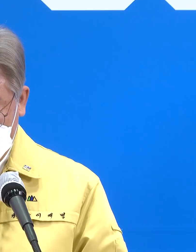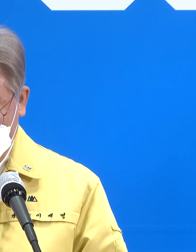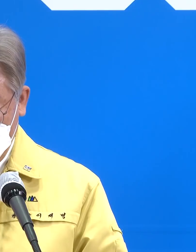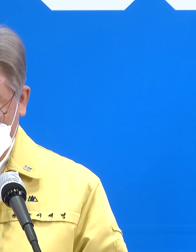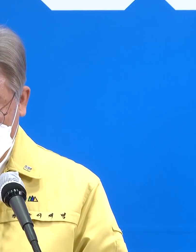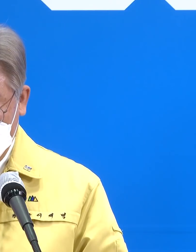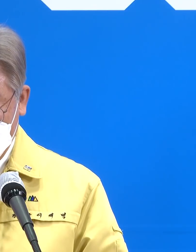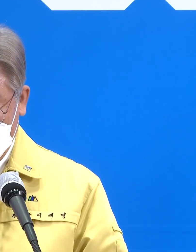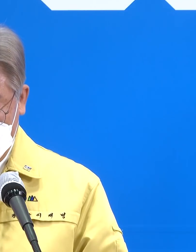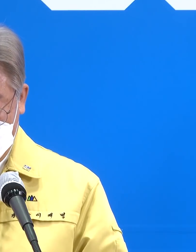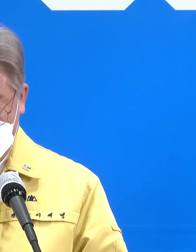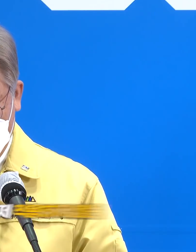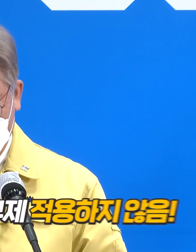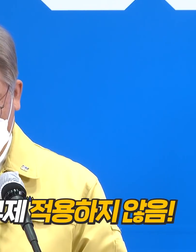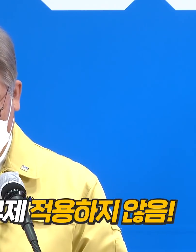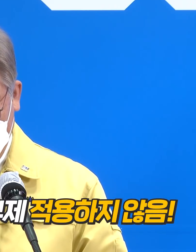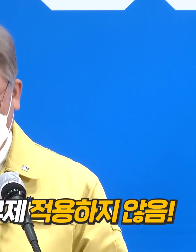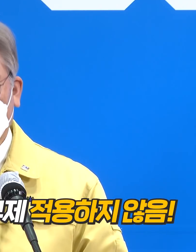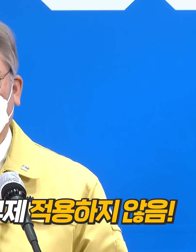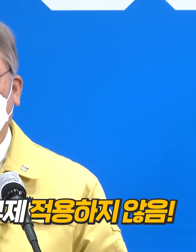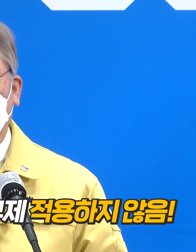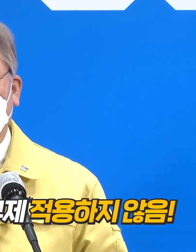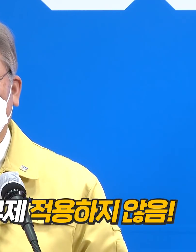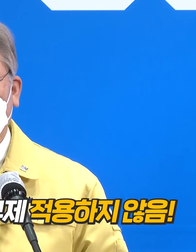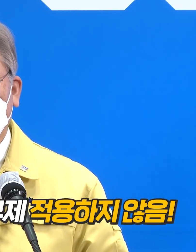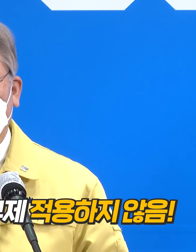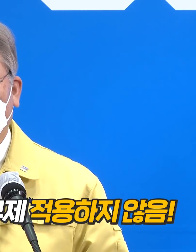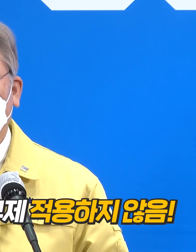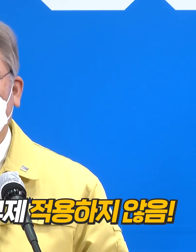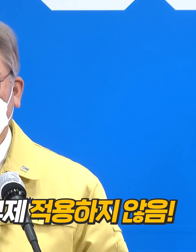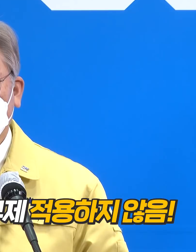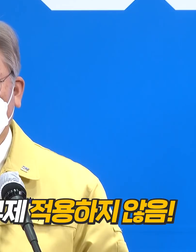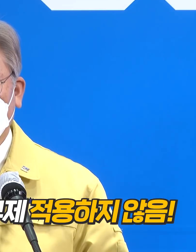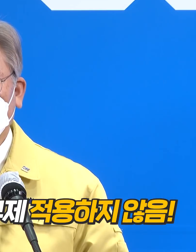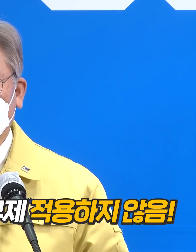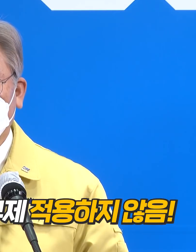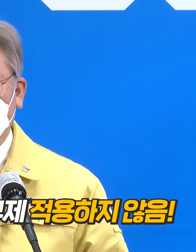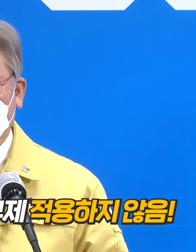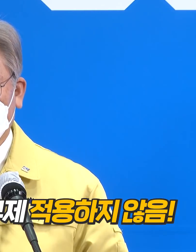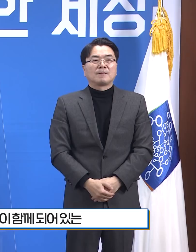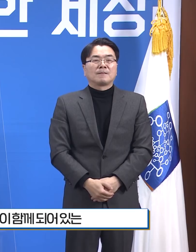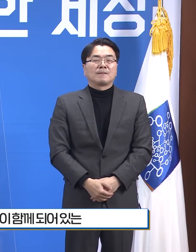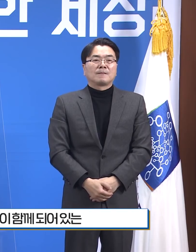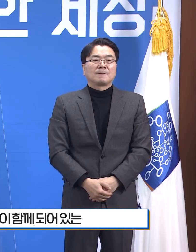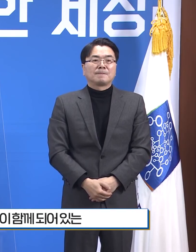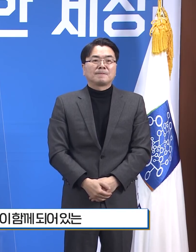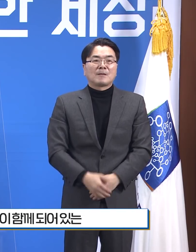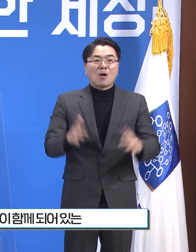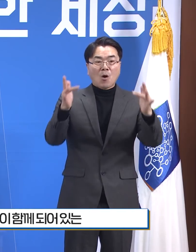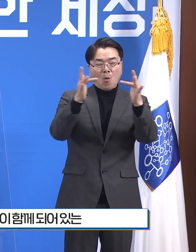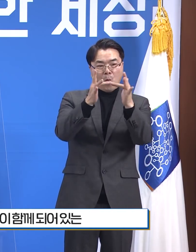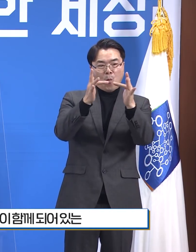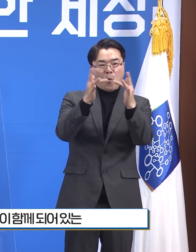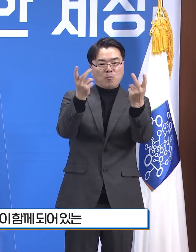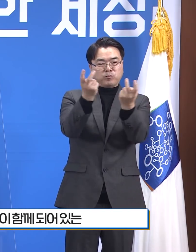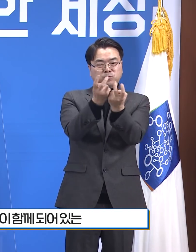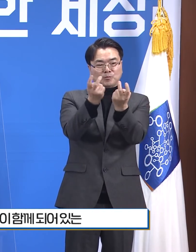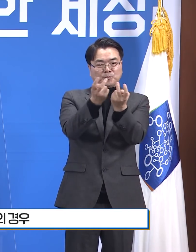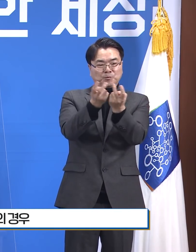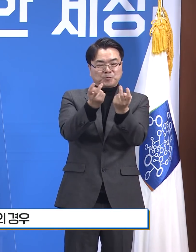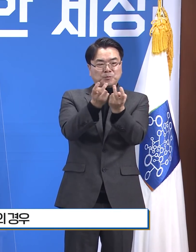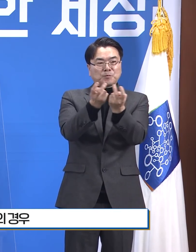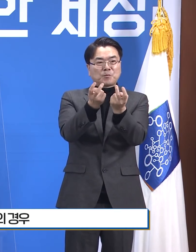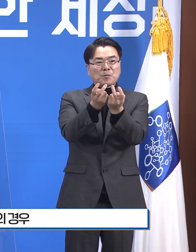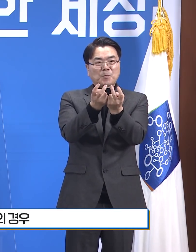있습니다. 3월 1일부터는 주중에도 요일별 오브제는 적용되지 않습니다. 온라인 방식은 주민등록에 함께 되어